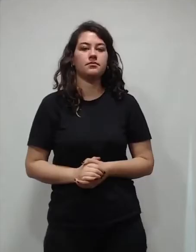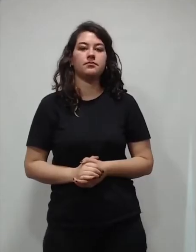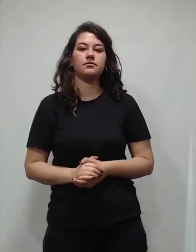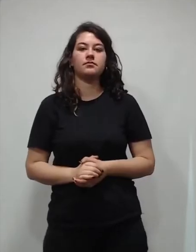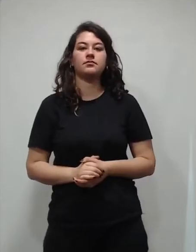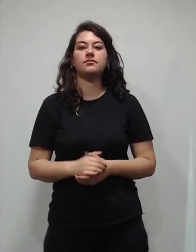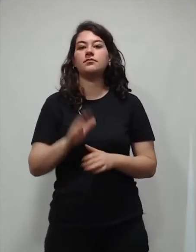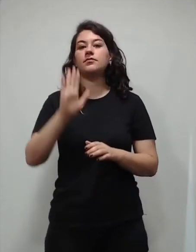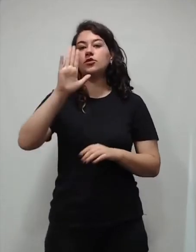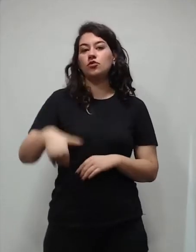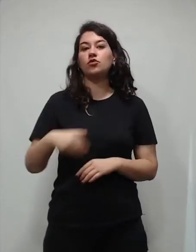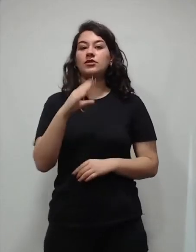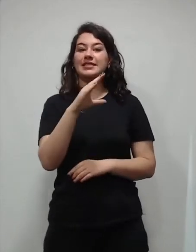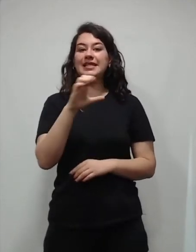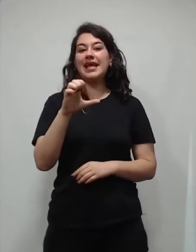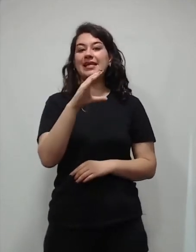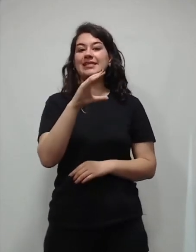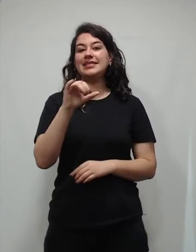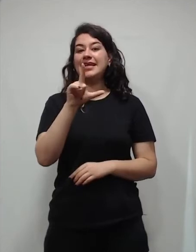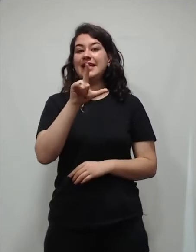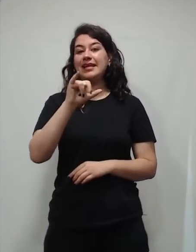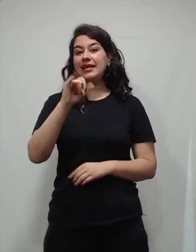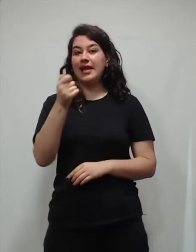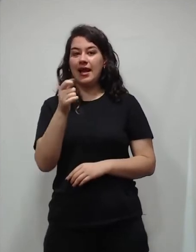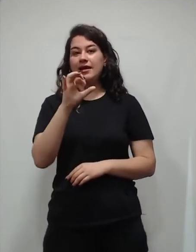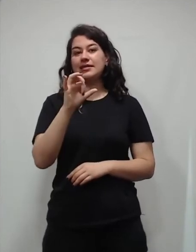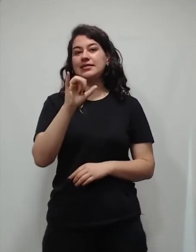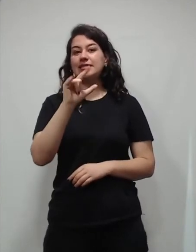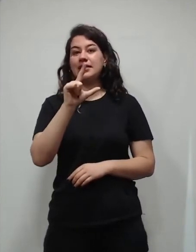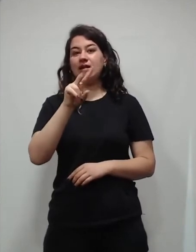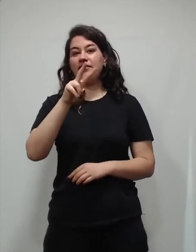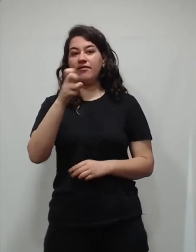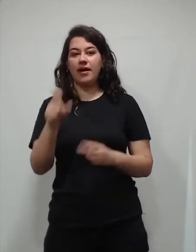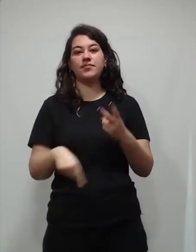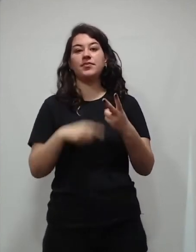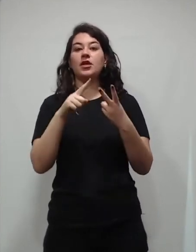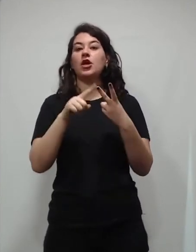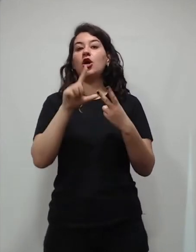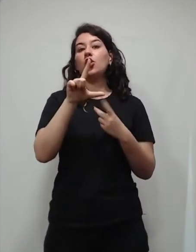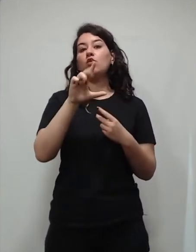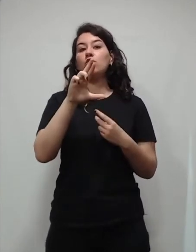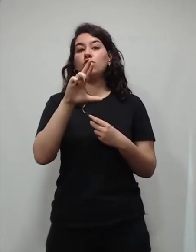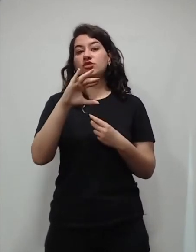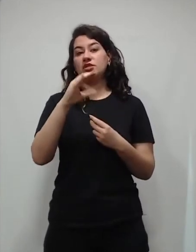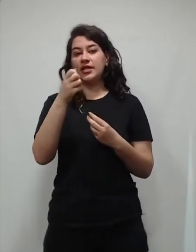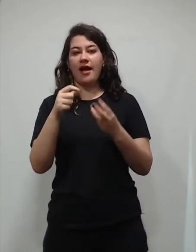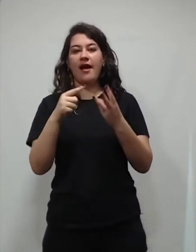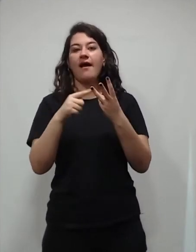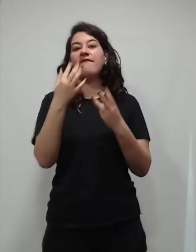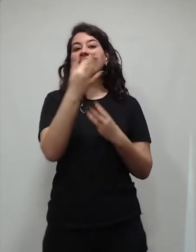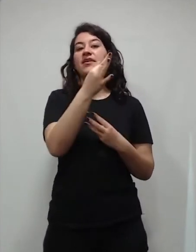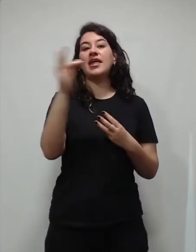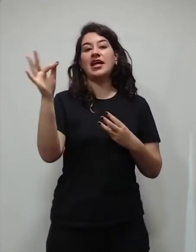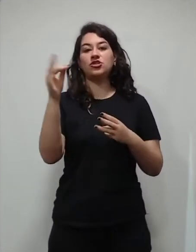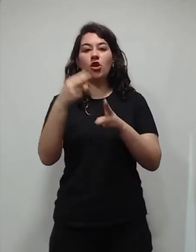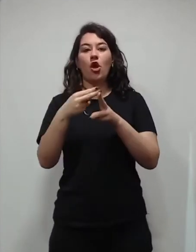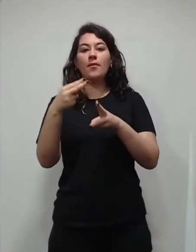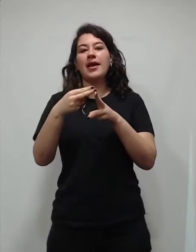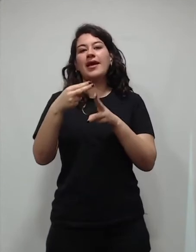por la doctora Cecilia Silva, por Lucía Remisario, por la Federación